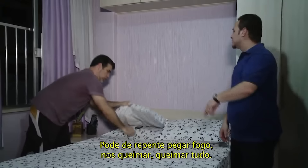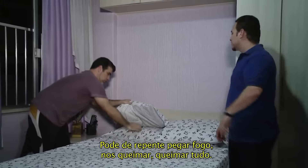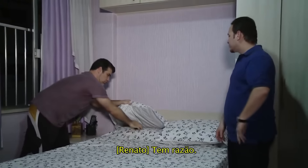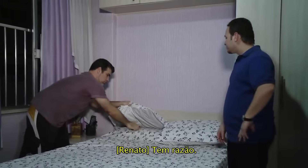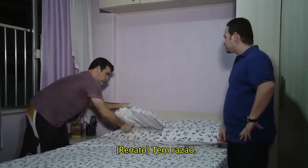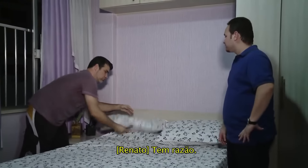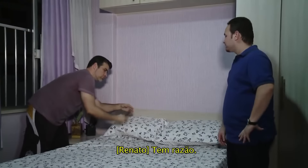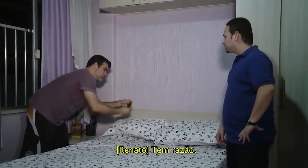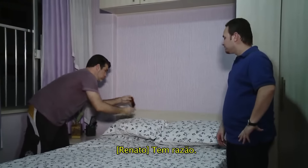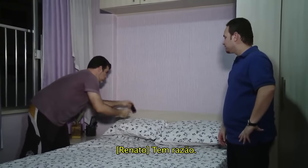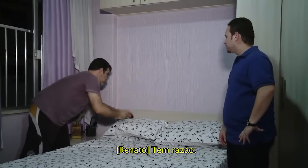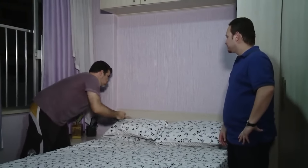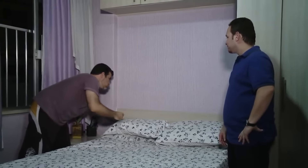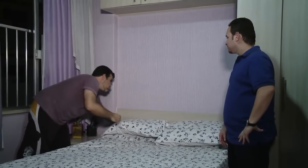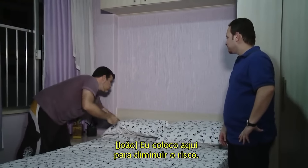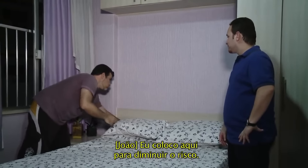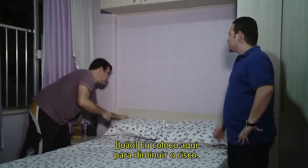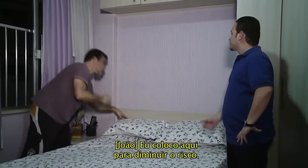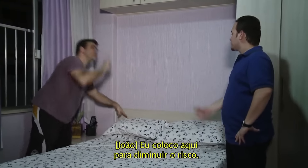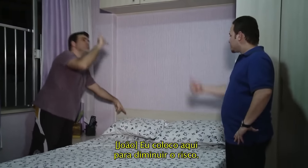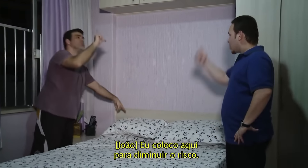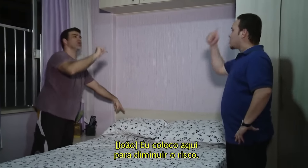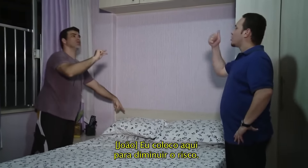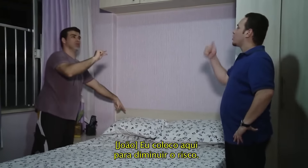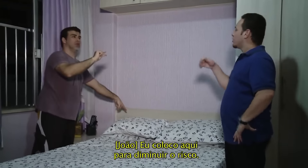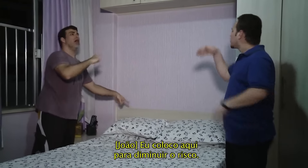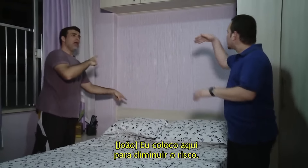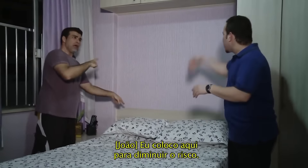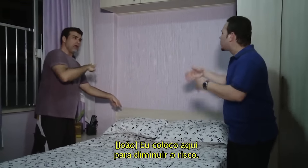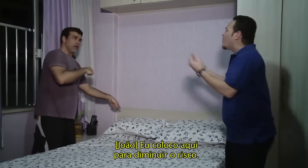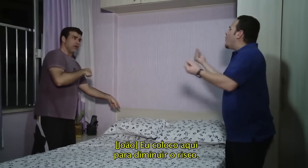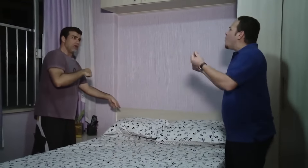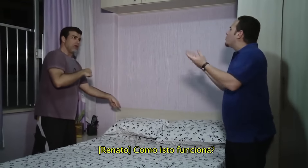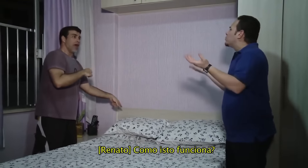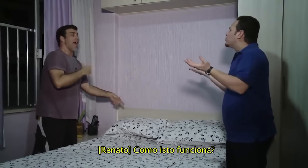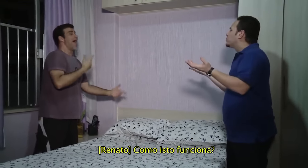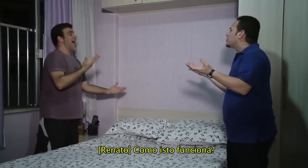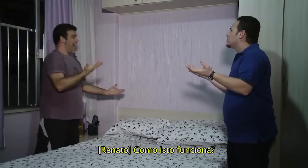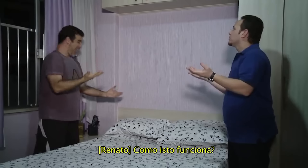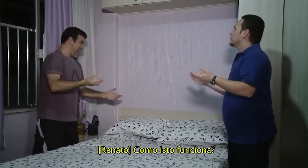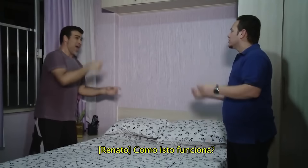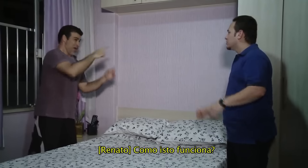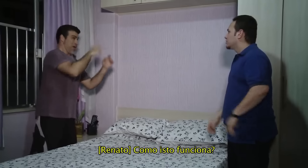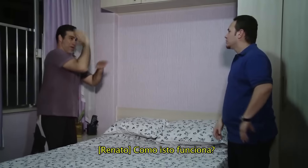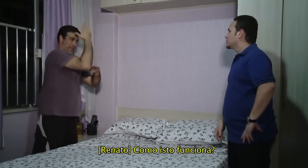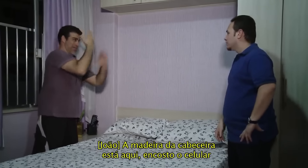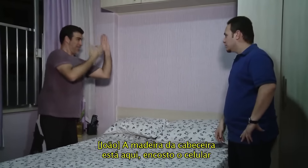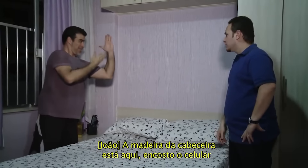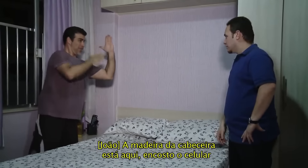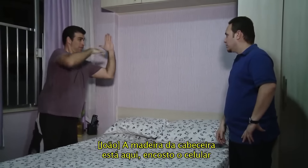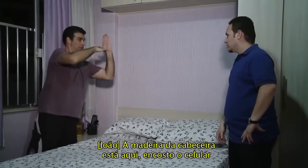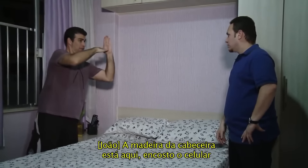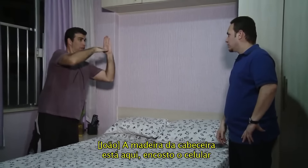razão. Tudo. Eu coloco aqui para diminuir o risco. Como isso funciona? A madeira da cabeceira está